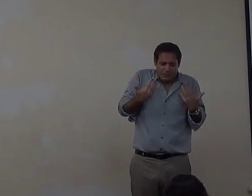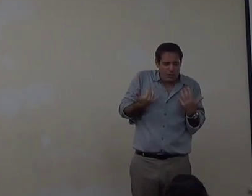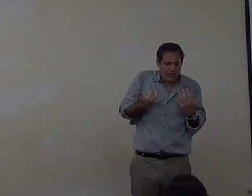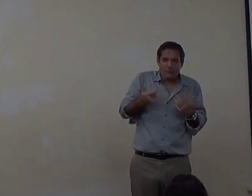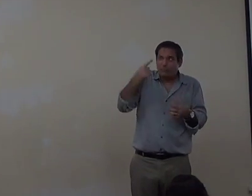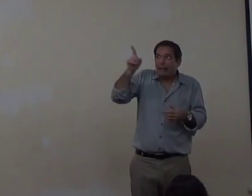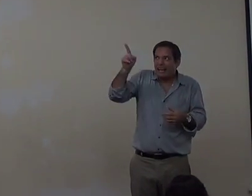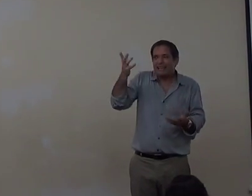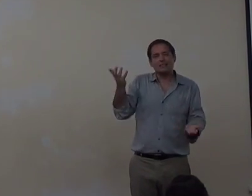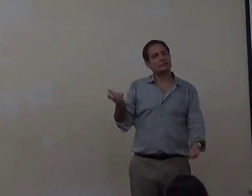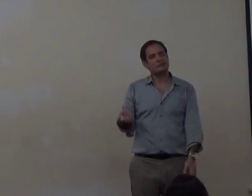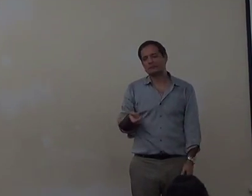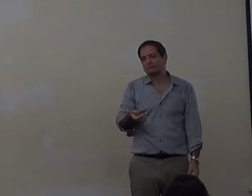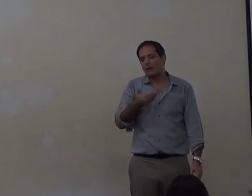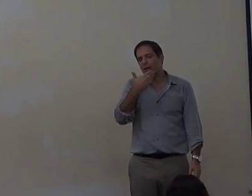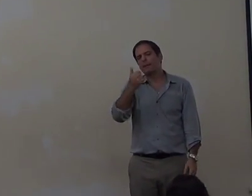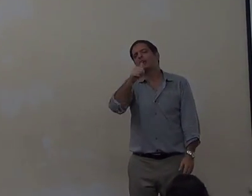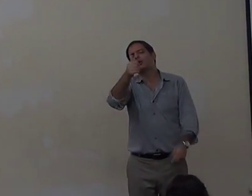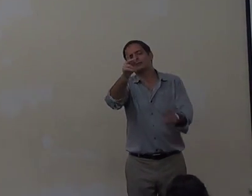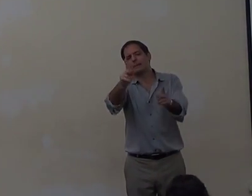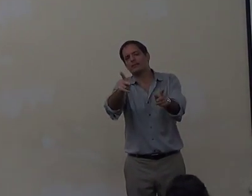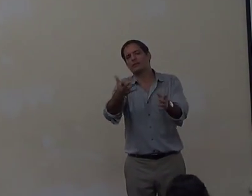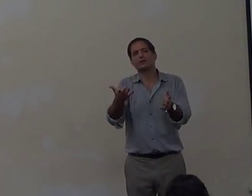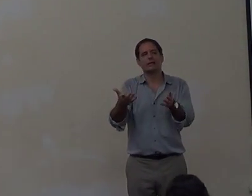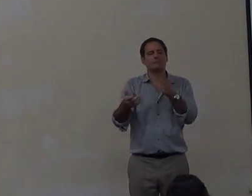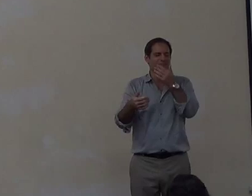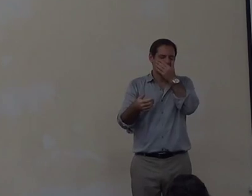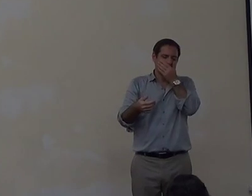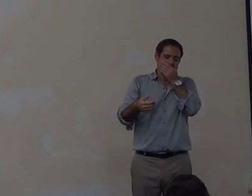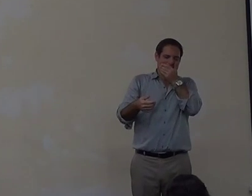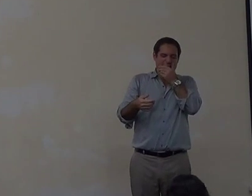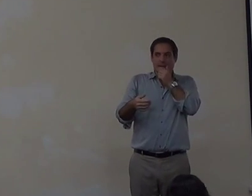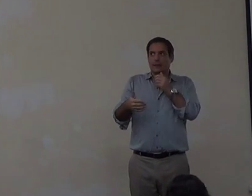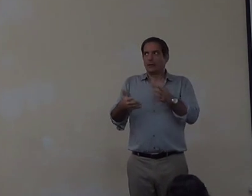yo tengo ahora, para él no. Mejor otra persona.